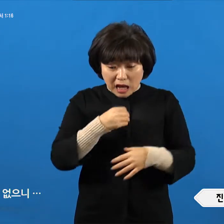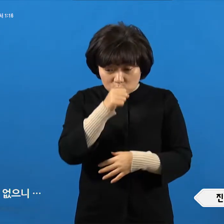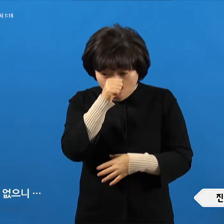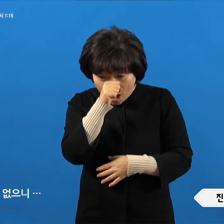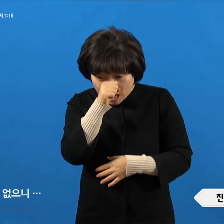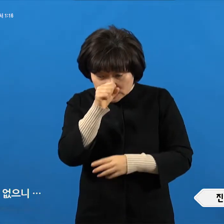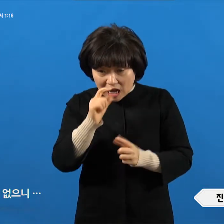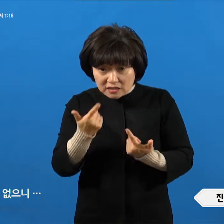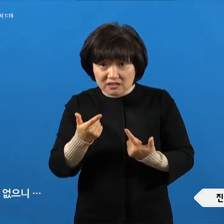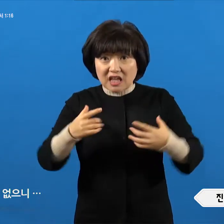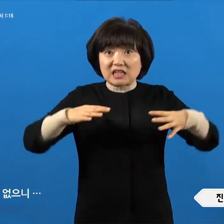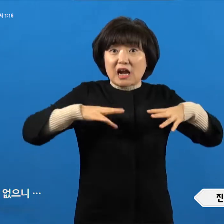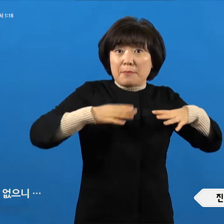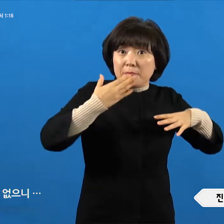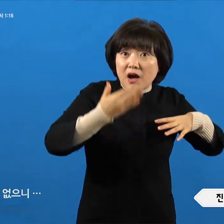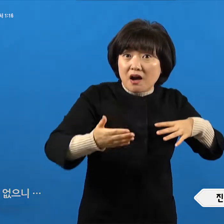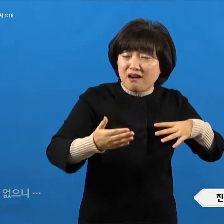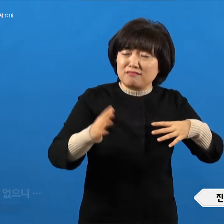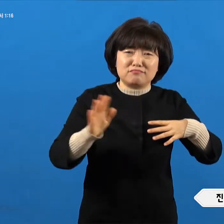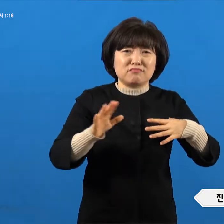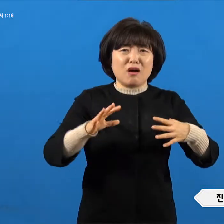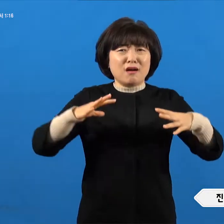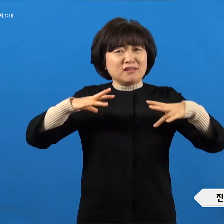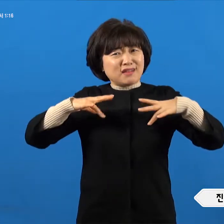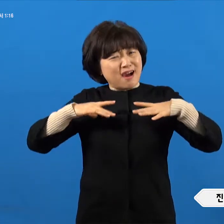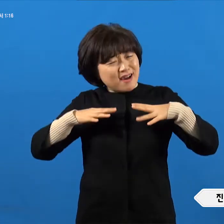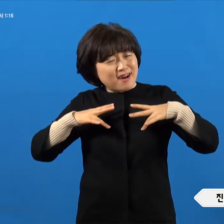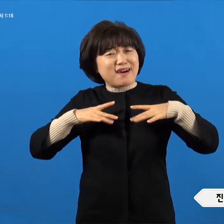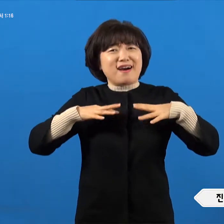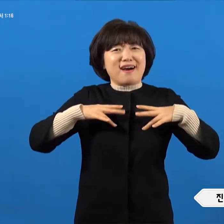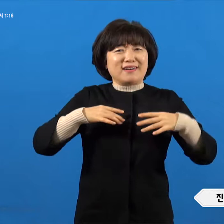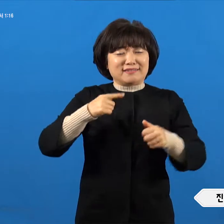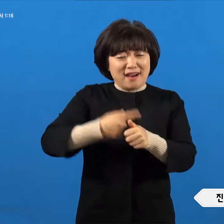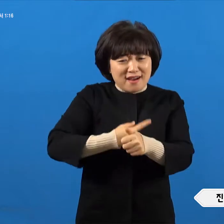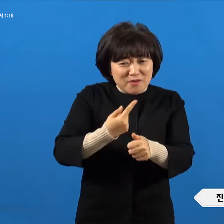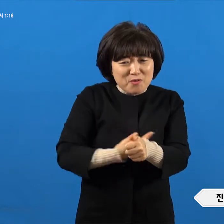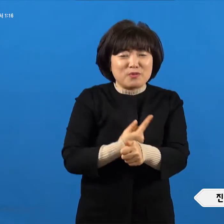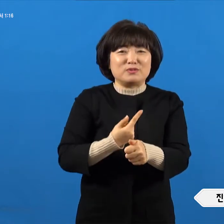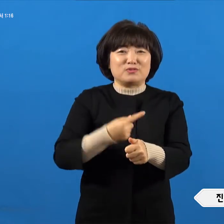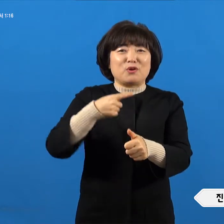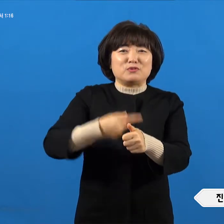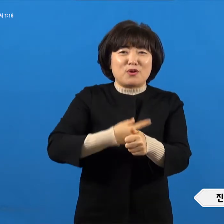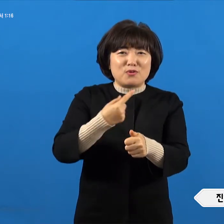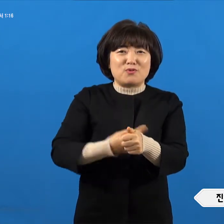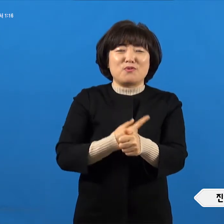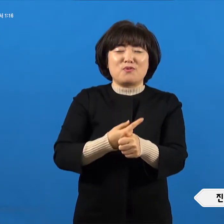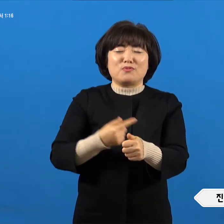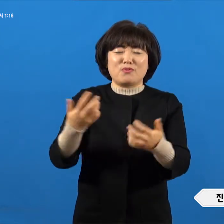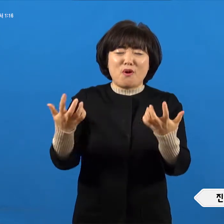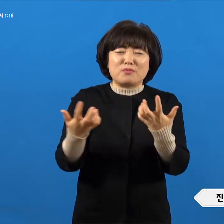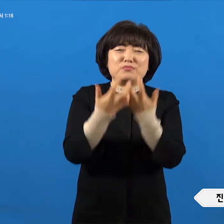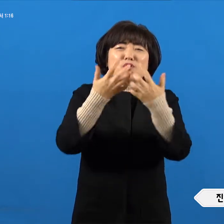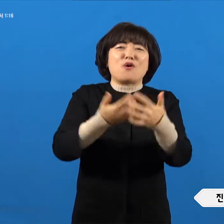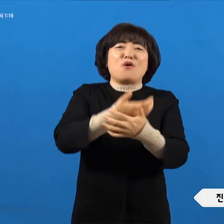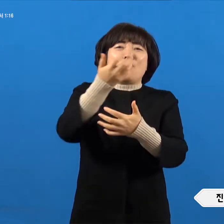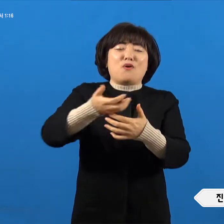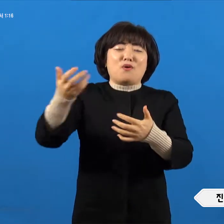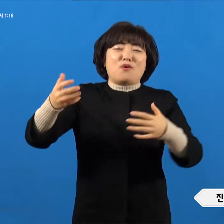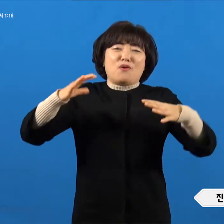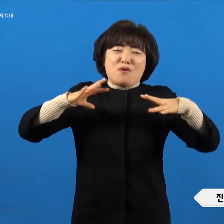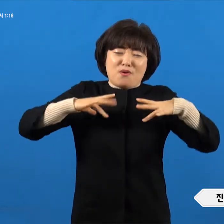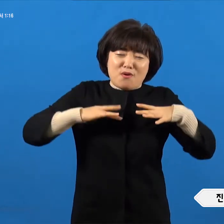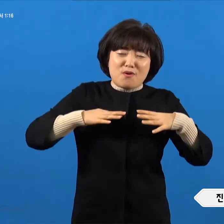없습니다. 자랑은 시켜서 나오는 것이 아니라 넘치는 것으로 저절로 나오는 긍정적인